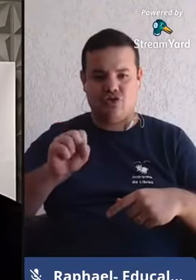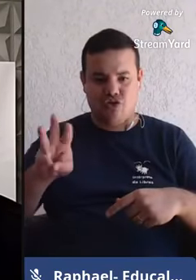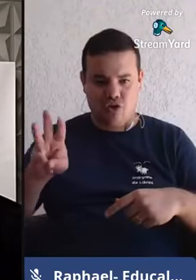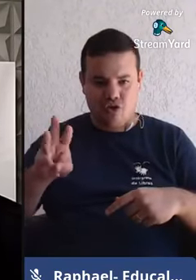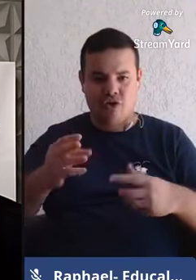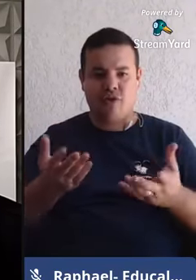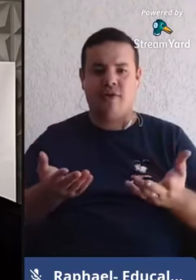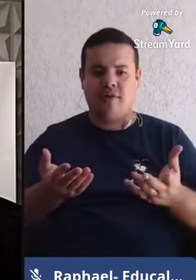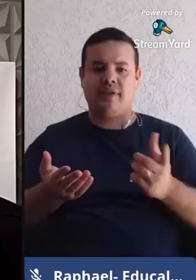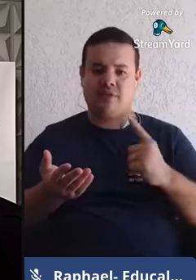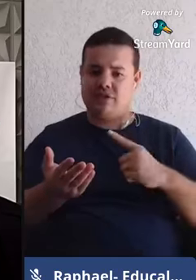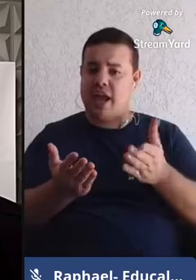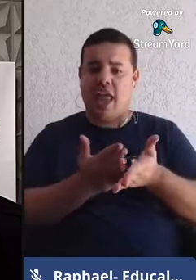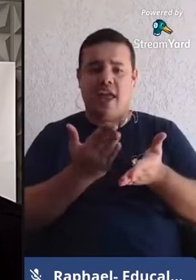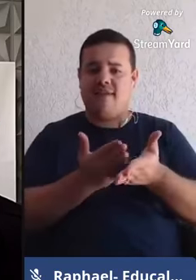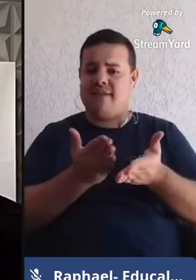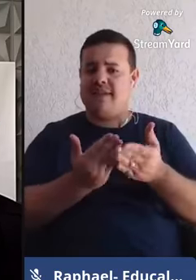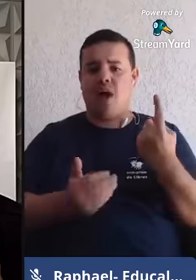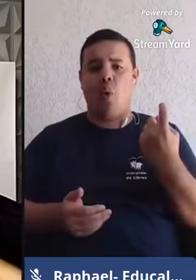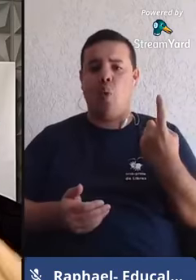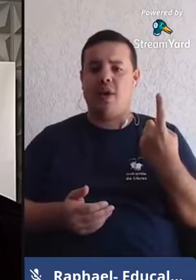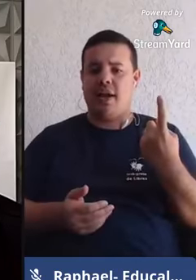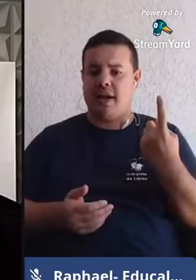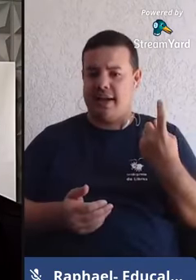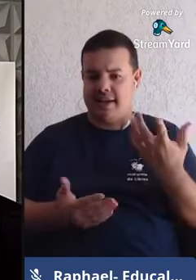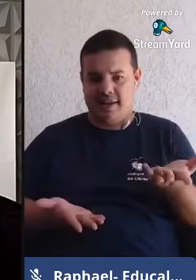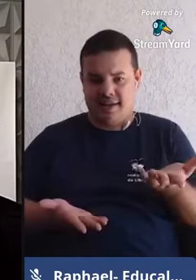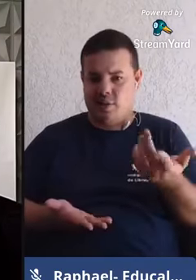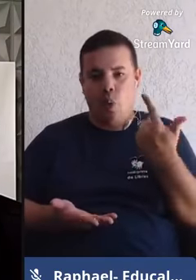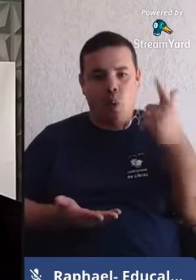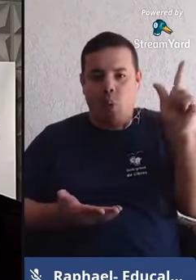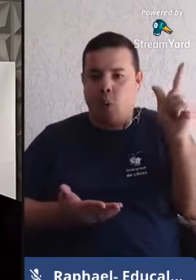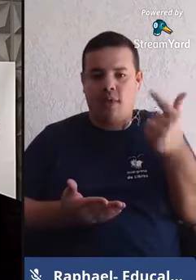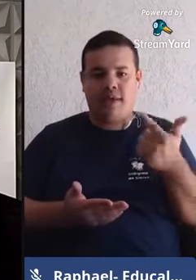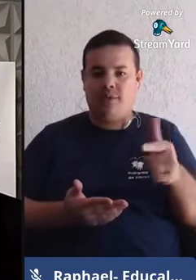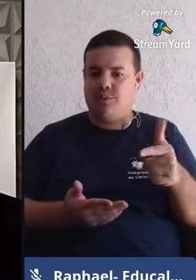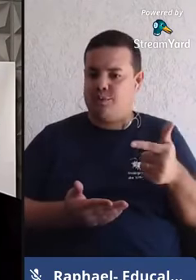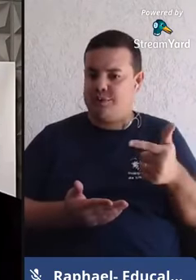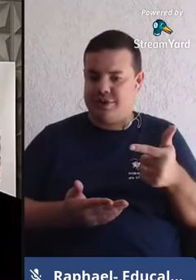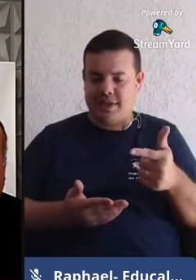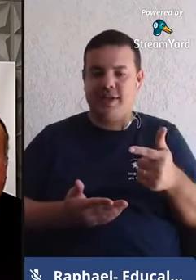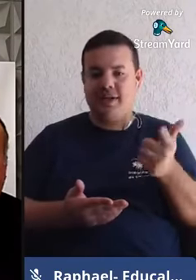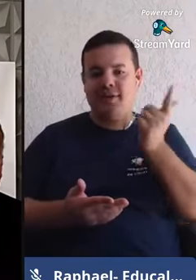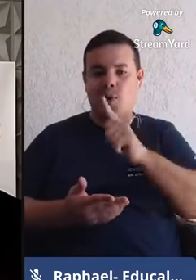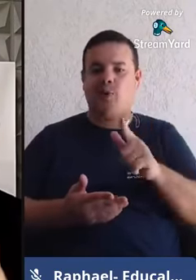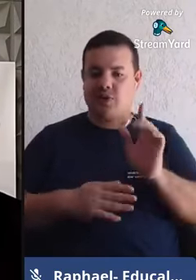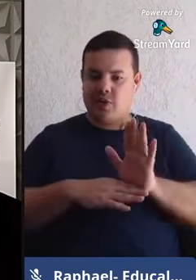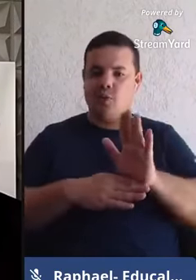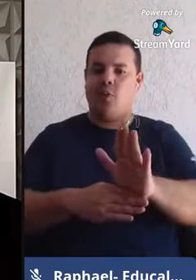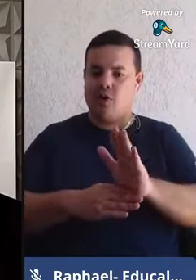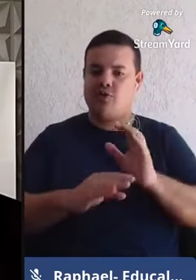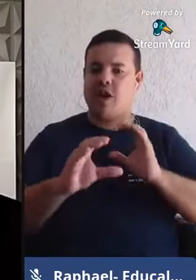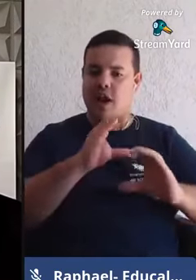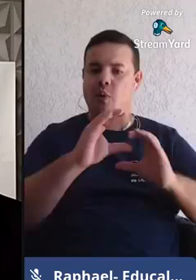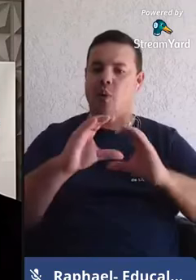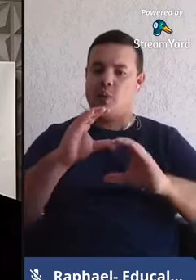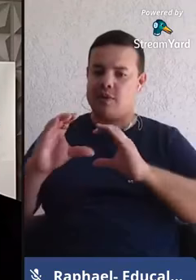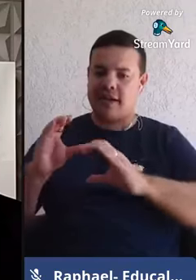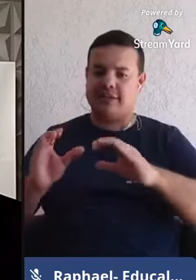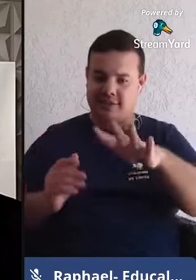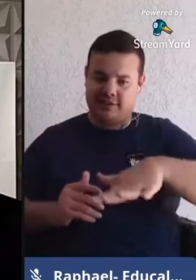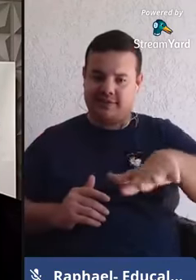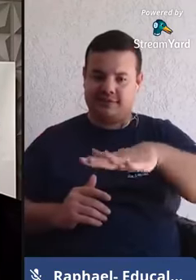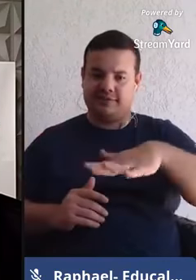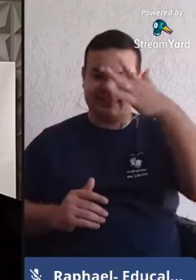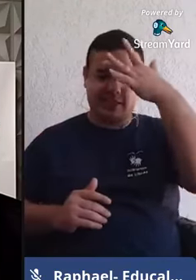outra revista naquela época, ela acabou se transformando num veículo de comunicação e no porta-voz da pessoa com